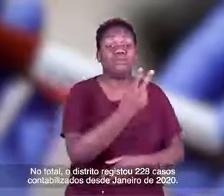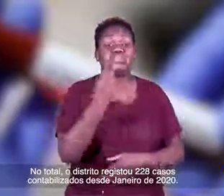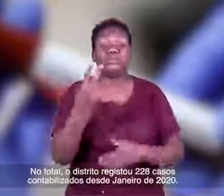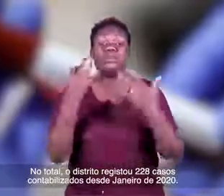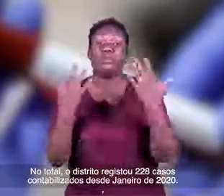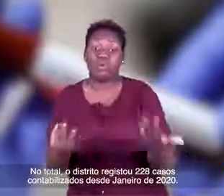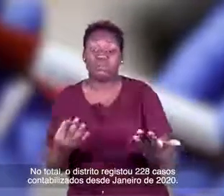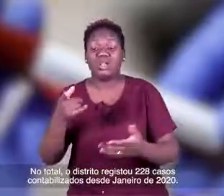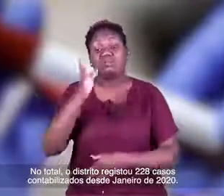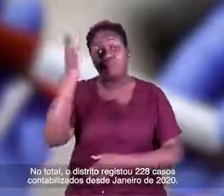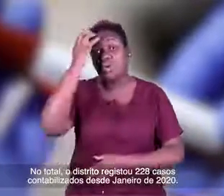de 2020